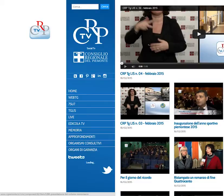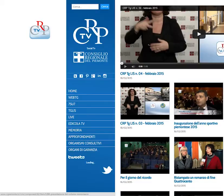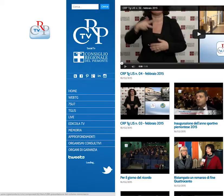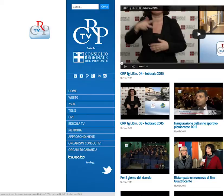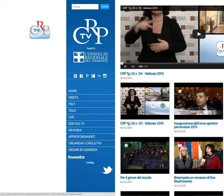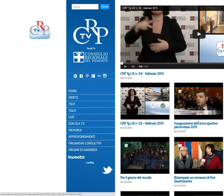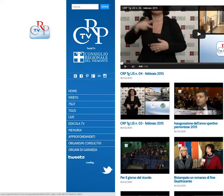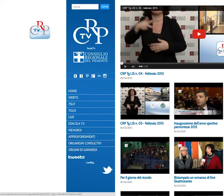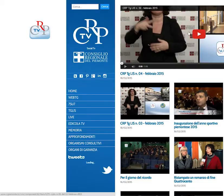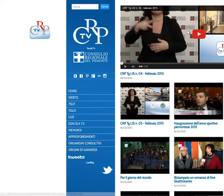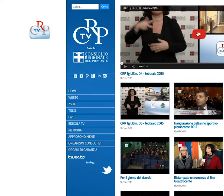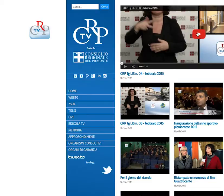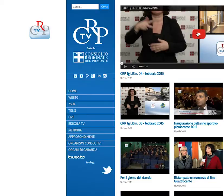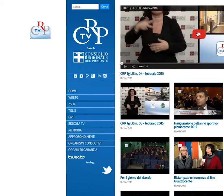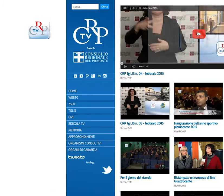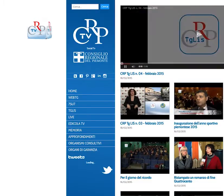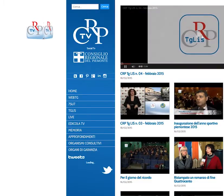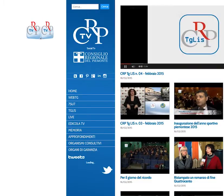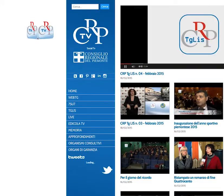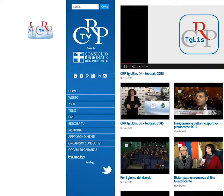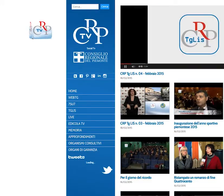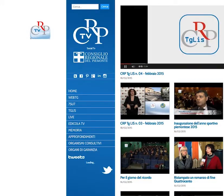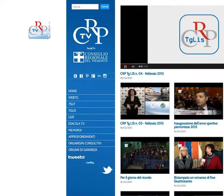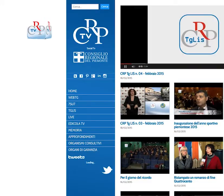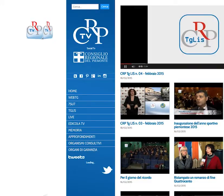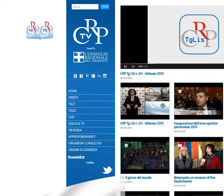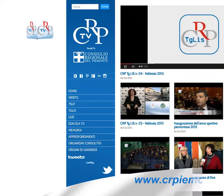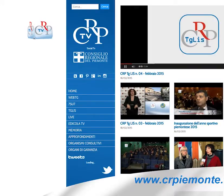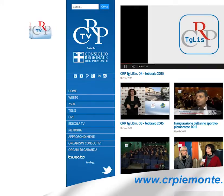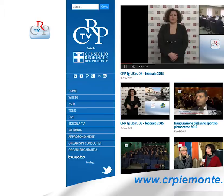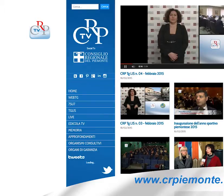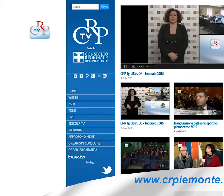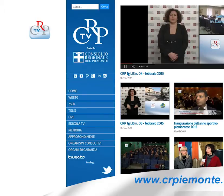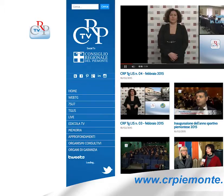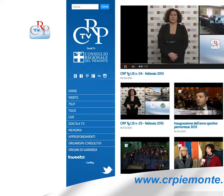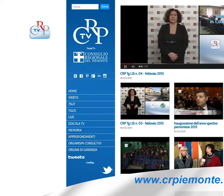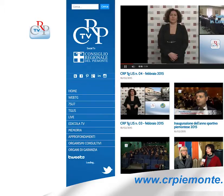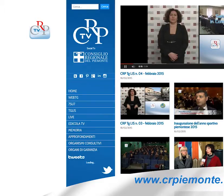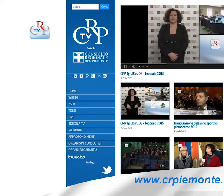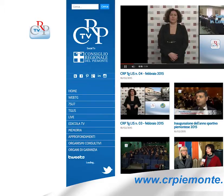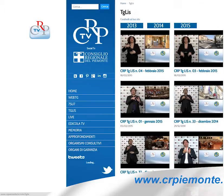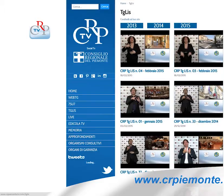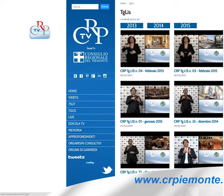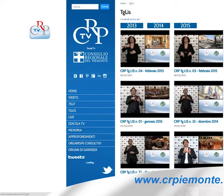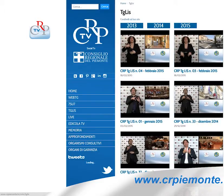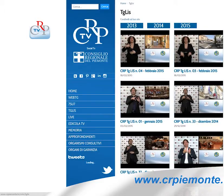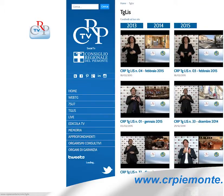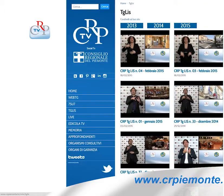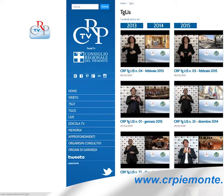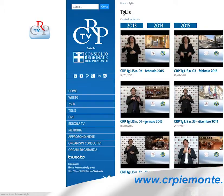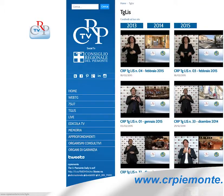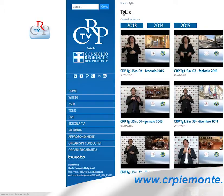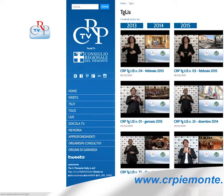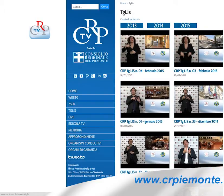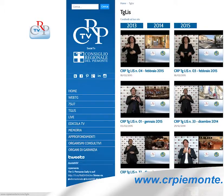Il Consiglio regionale del Piemonte, primo in Italia, realizza un TG nella lingua dei segni destinato alla fruizione dei non udenti.